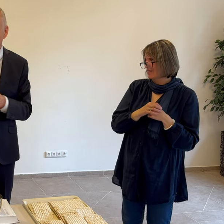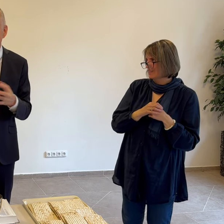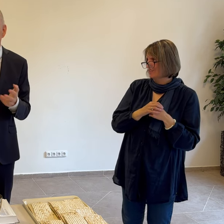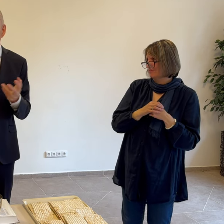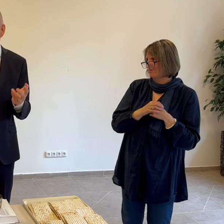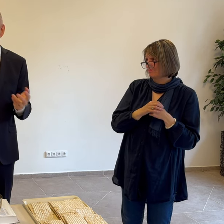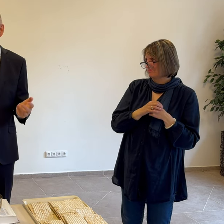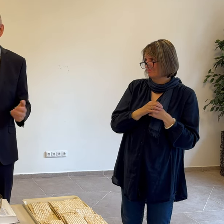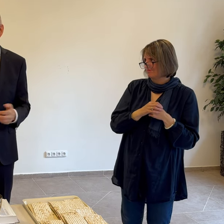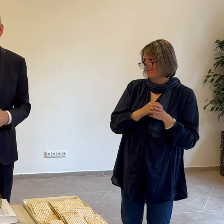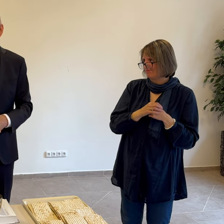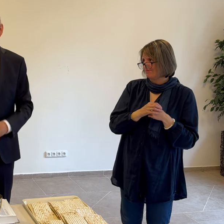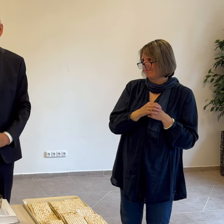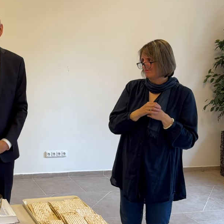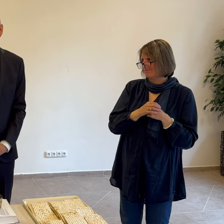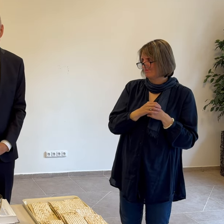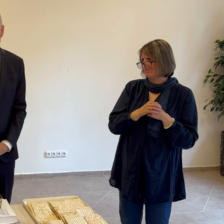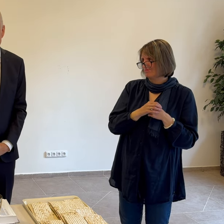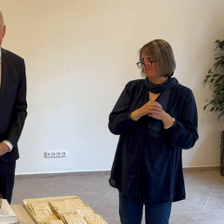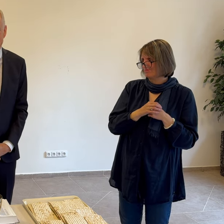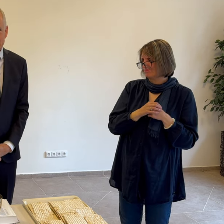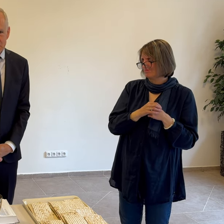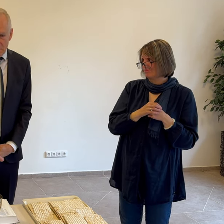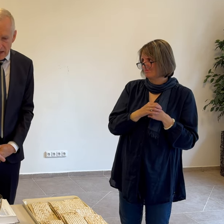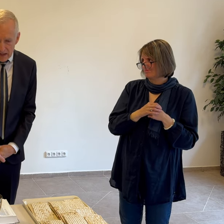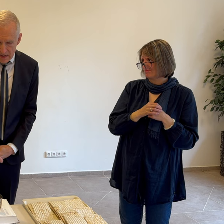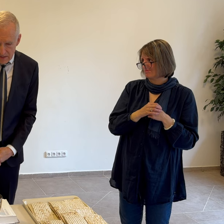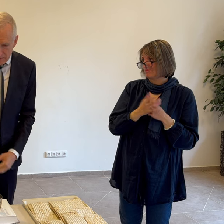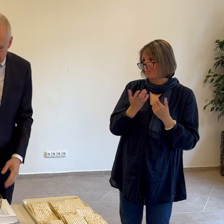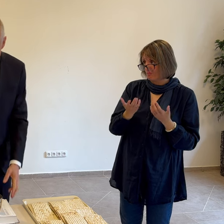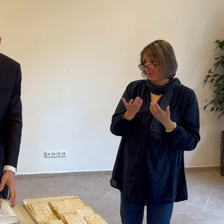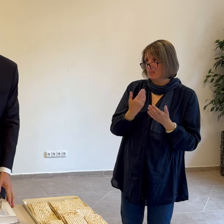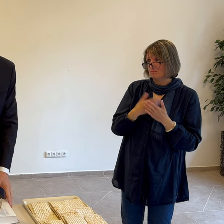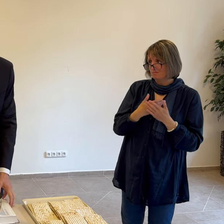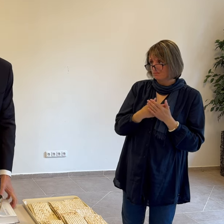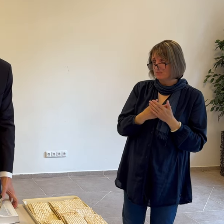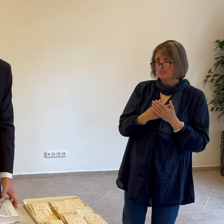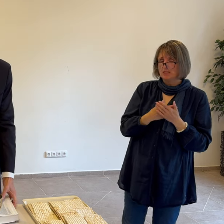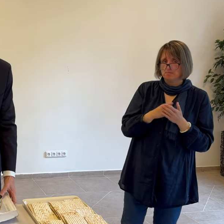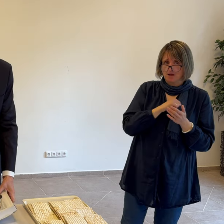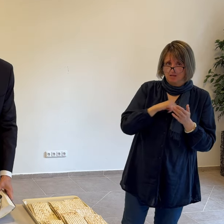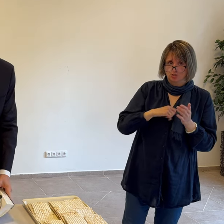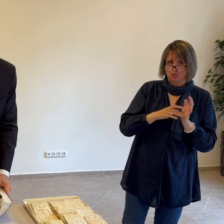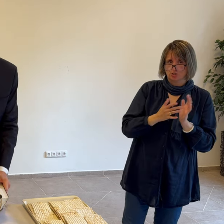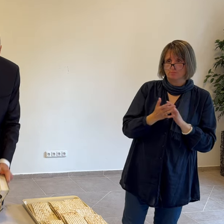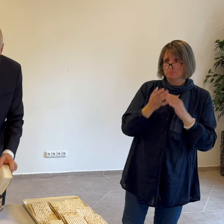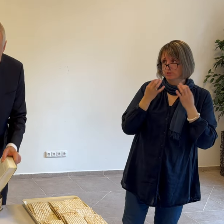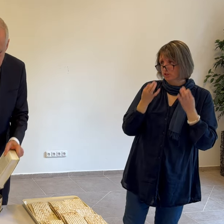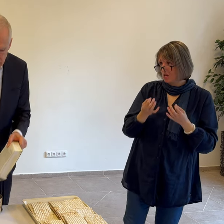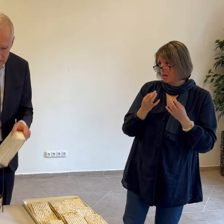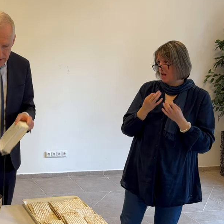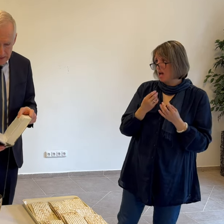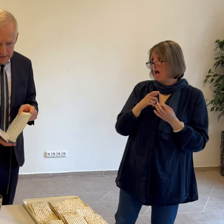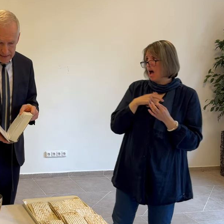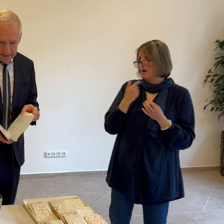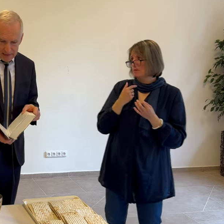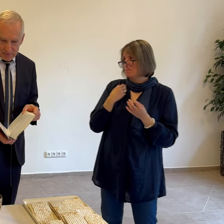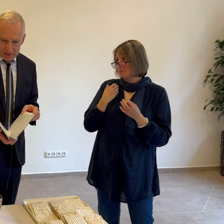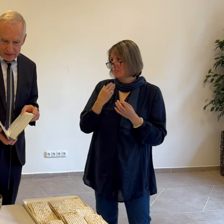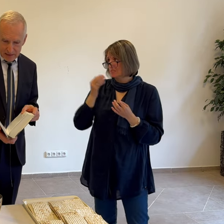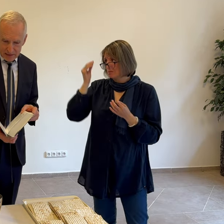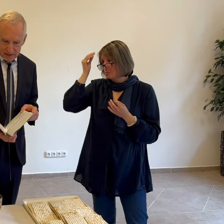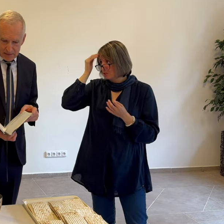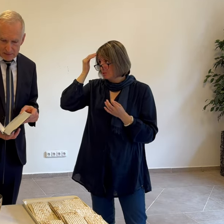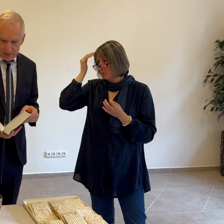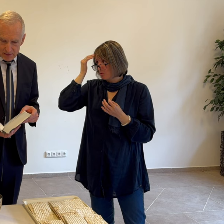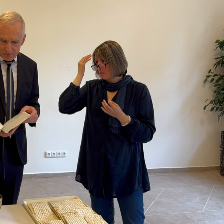že je to nějaký dar ten chleb a pan Ježíš si přál abysme si toto uvědomovali křídle já když